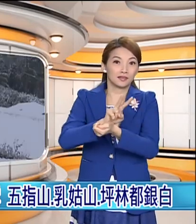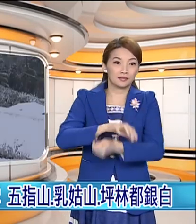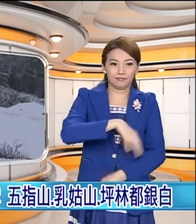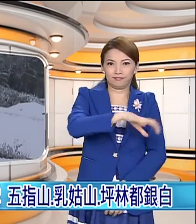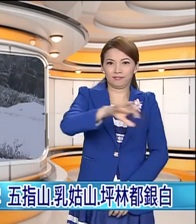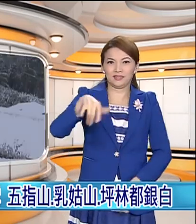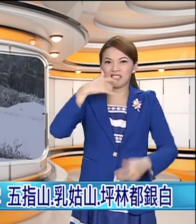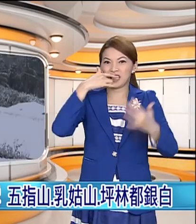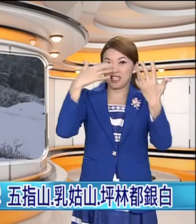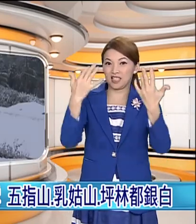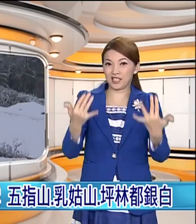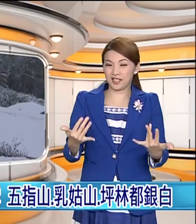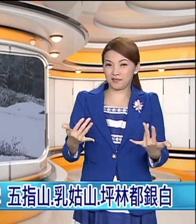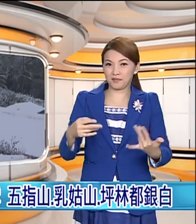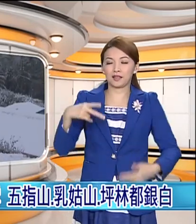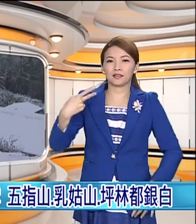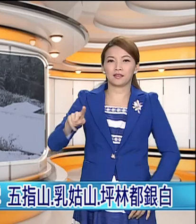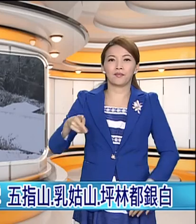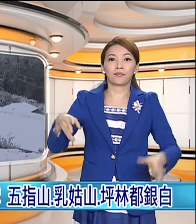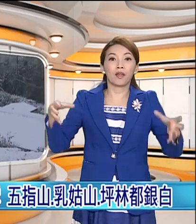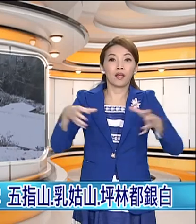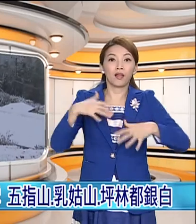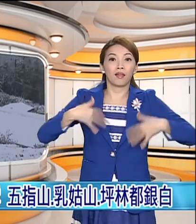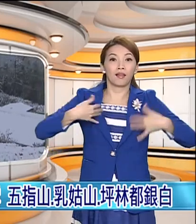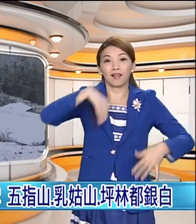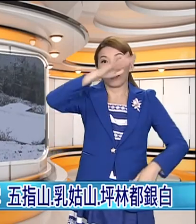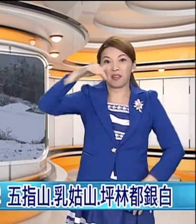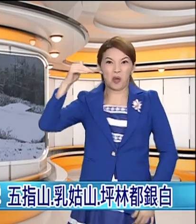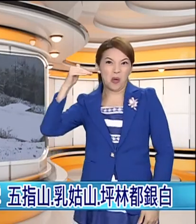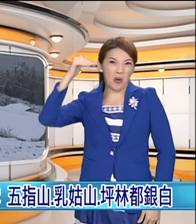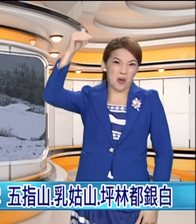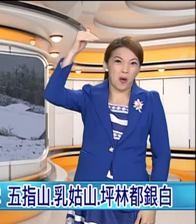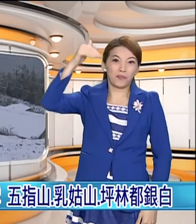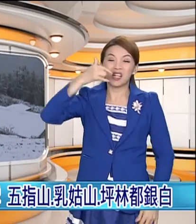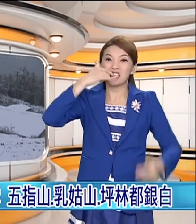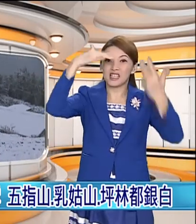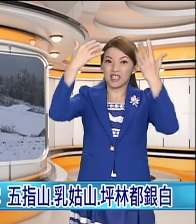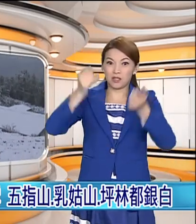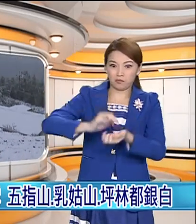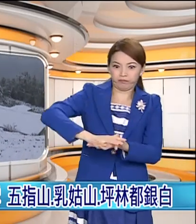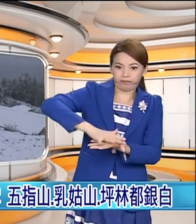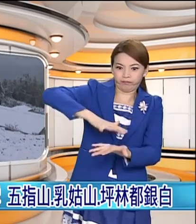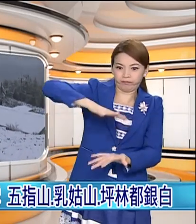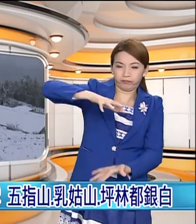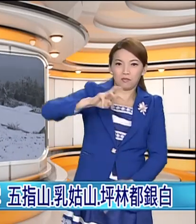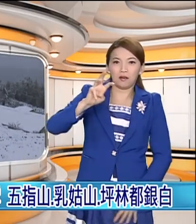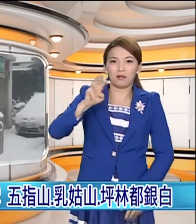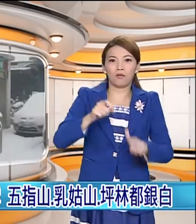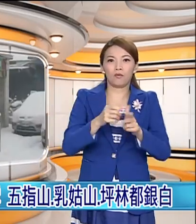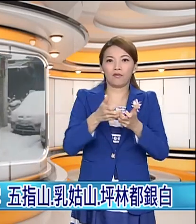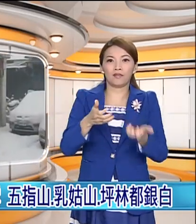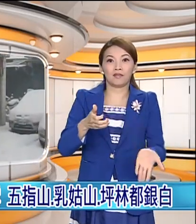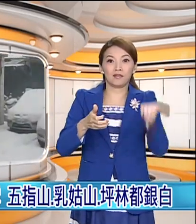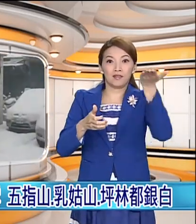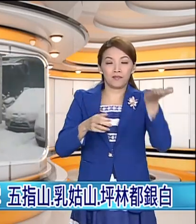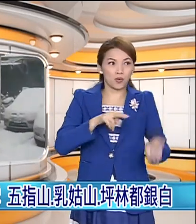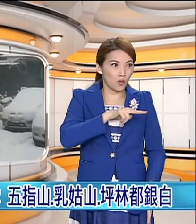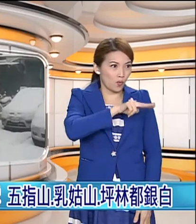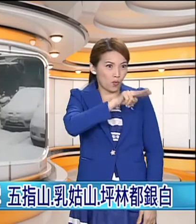平林都下雪了。而海拔更高的合欢山积雪甚至超过了30公分，成了名